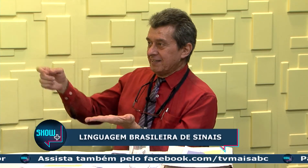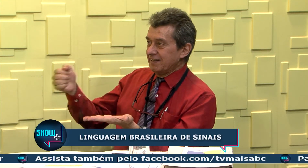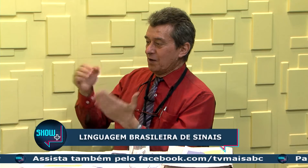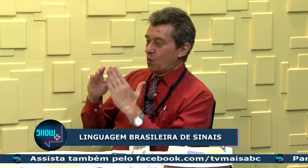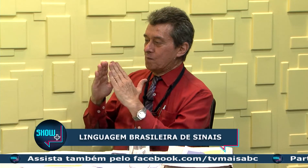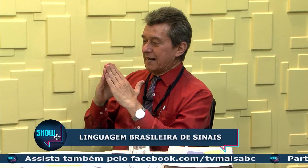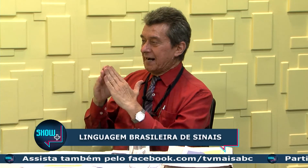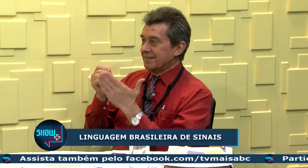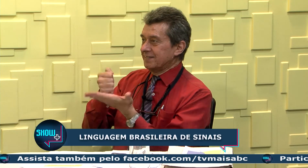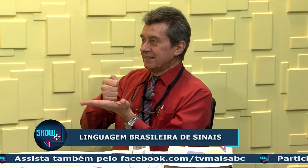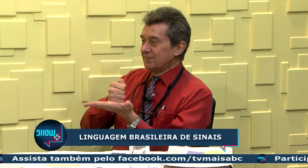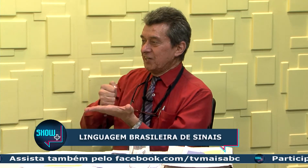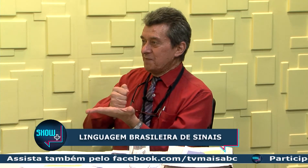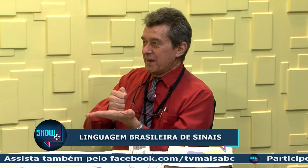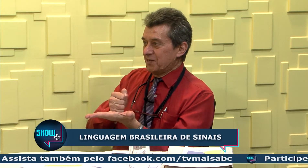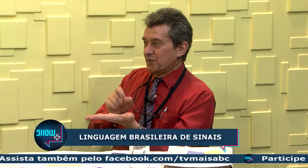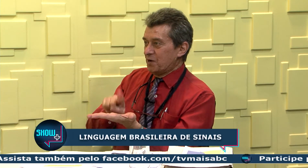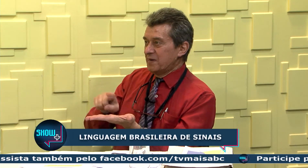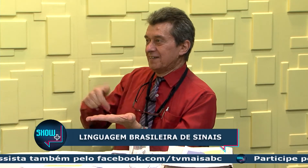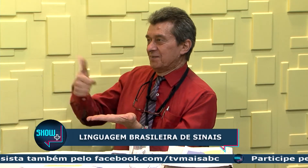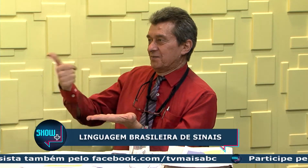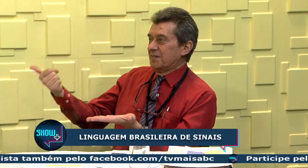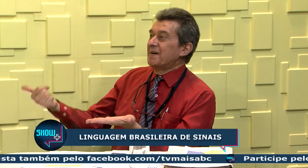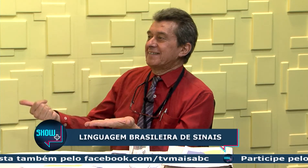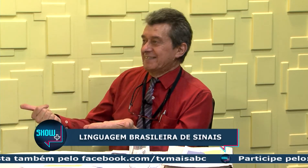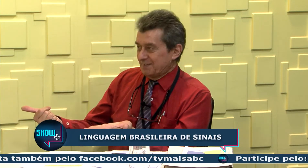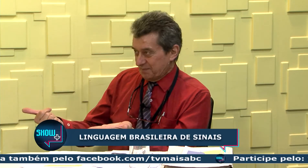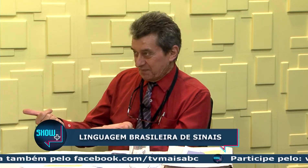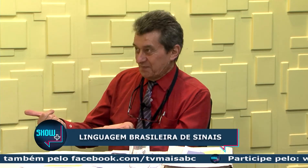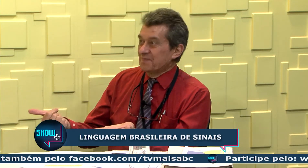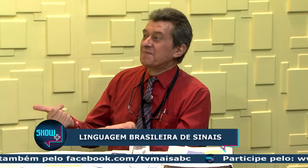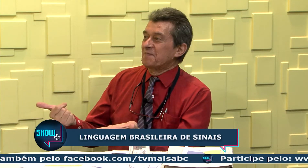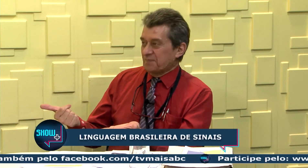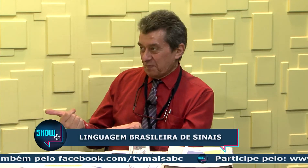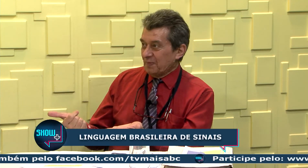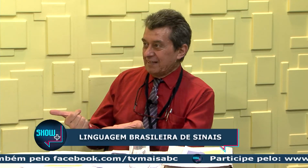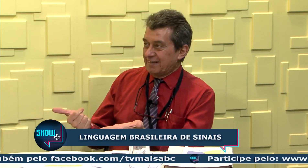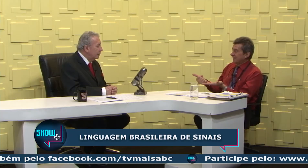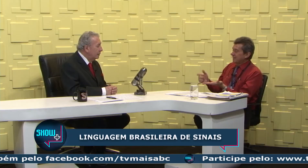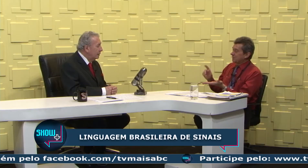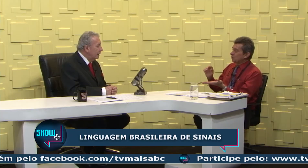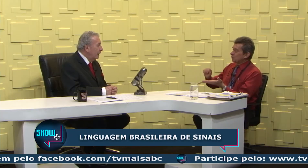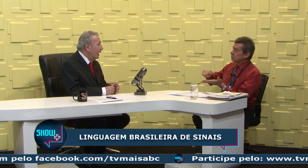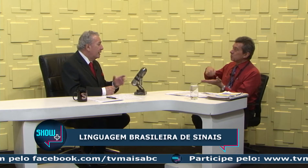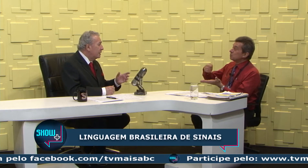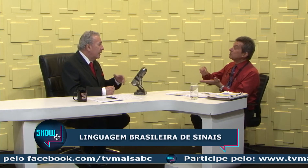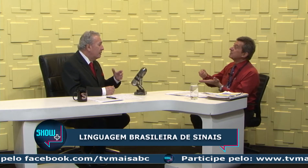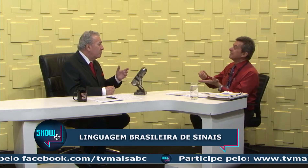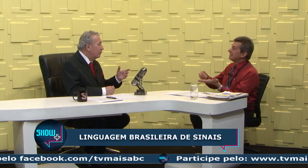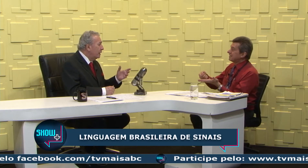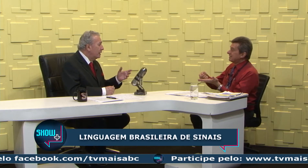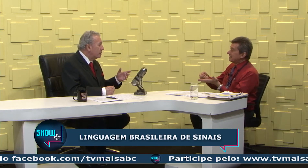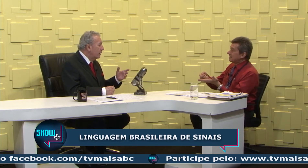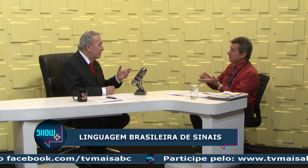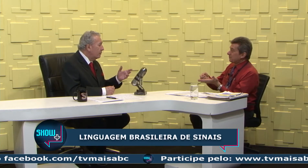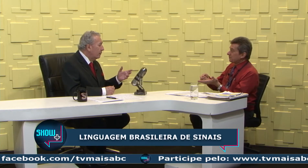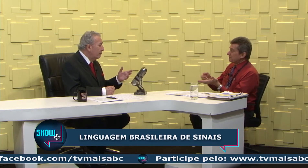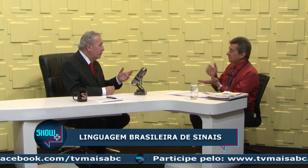uma casa de remédio é uma farmácia forma perfeita então nós já temos um inglês um inglês forma muito